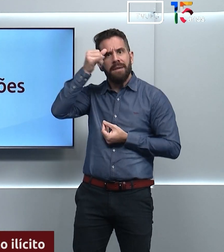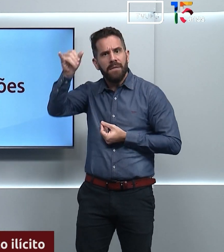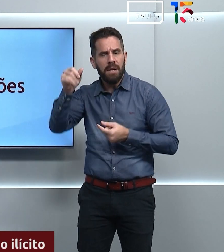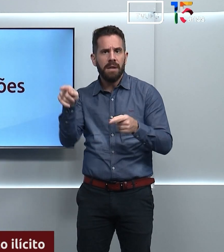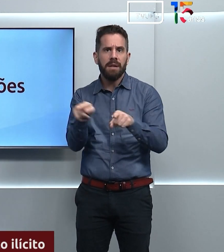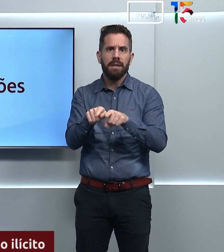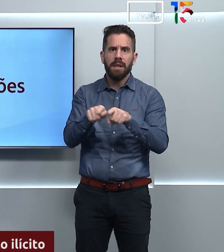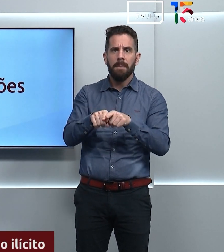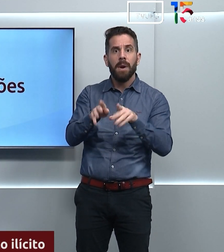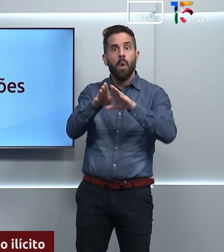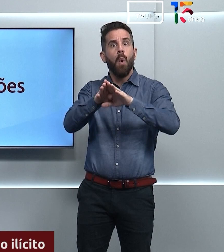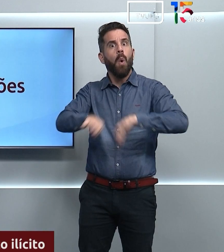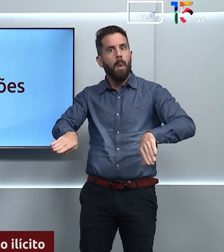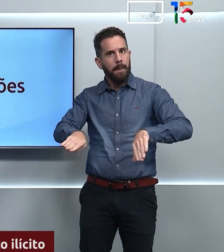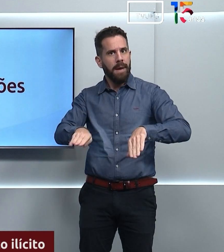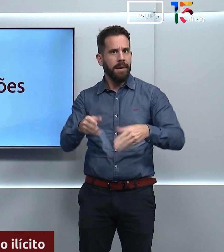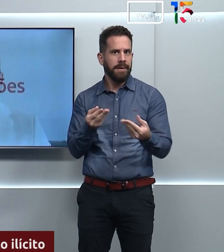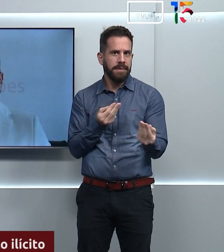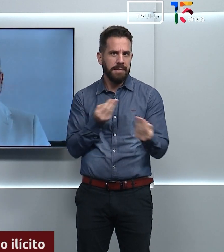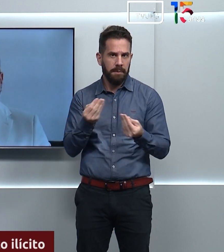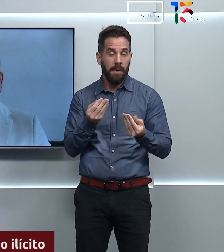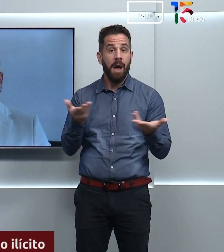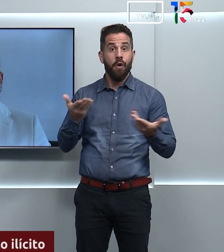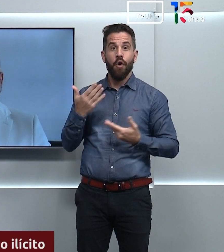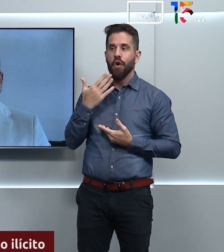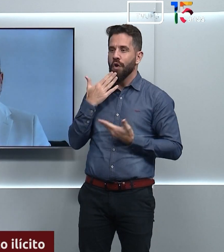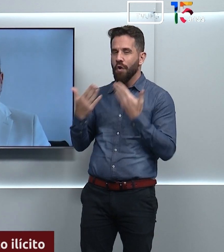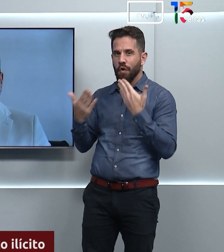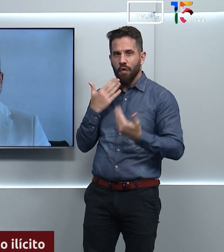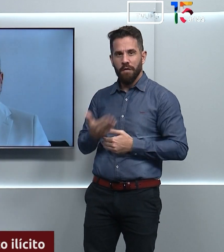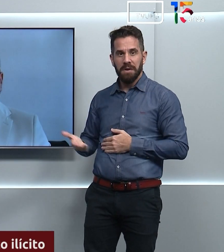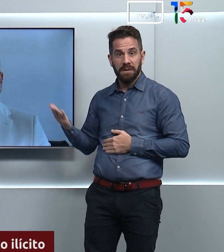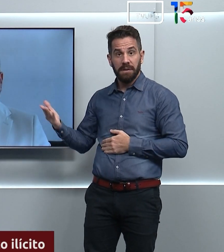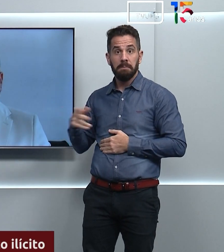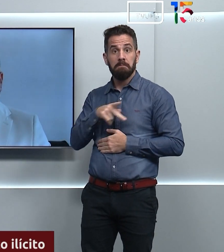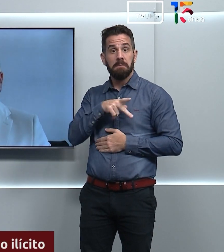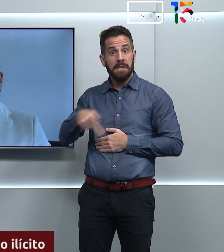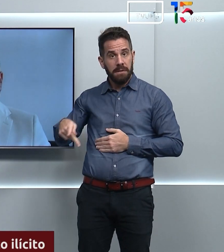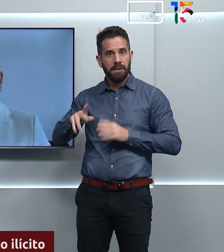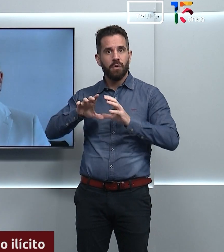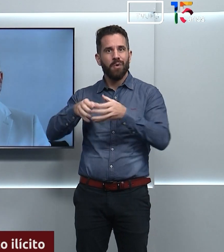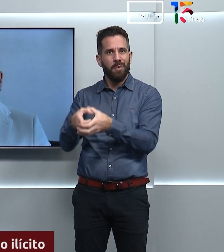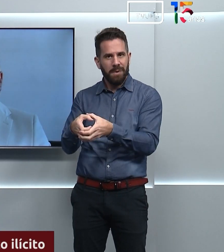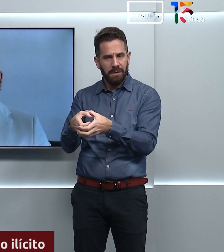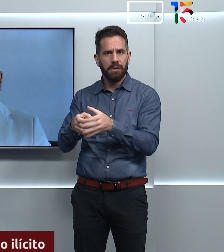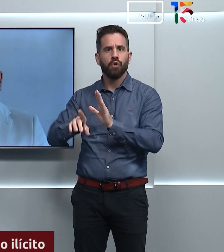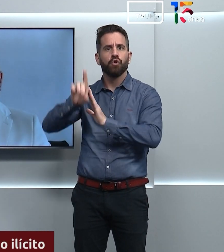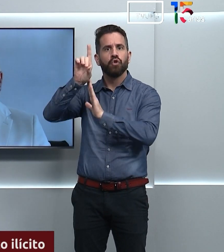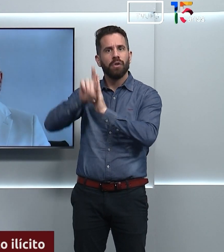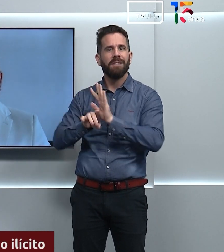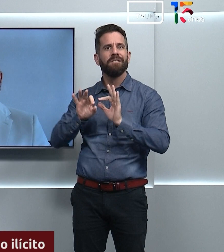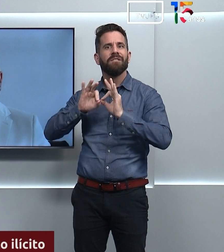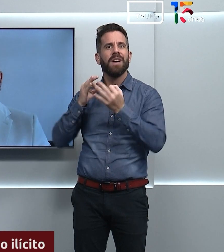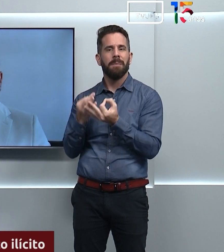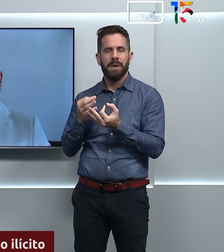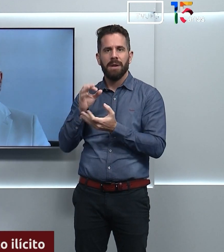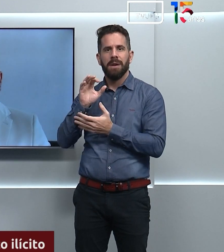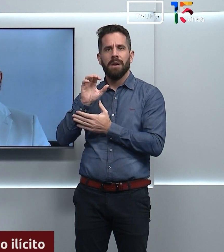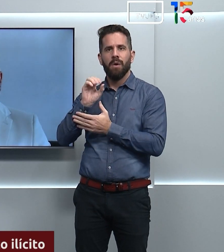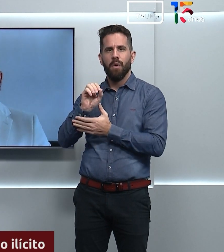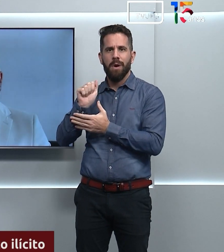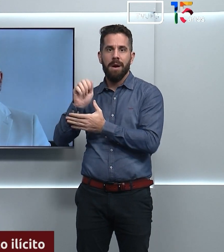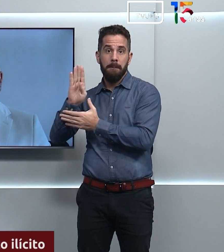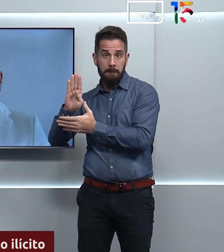sobre esse assunto, nós vamos conversar agora de forma remota com o presidente da Comissão de Direito da Família da UAB Goiás, o